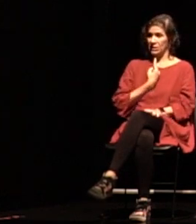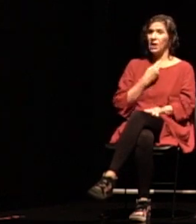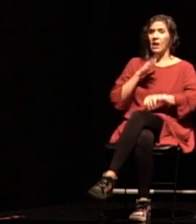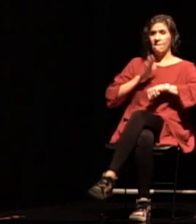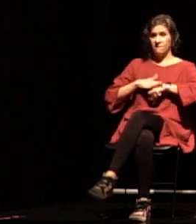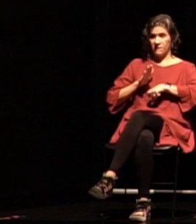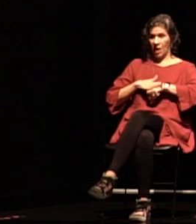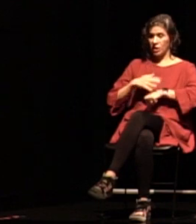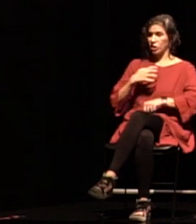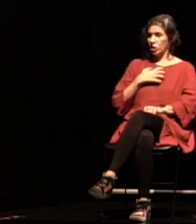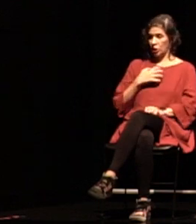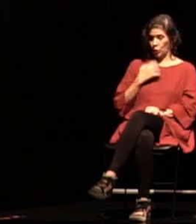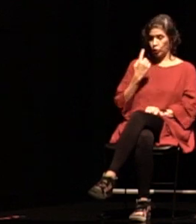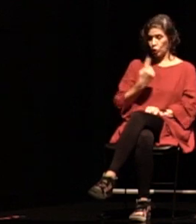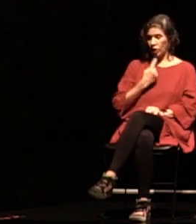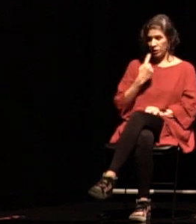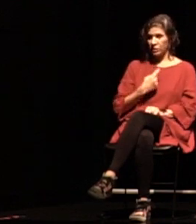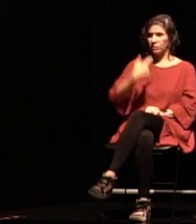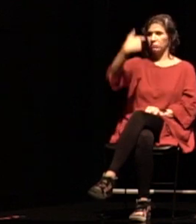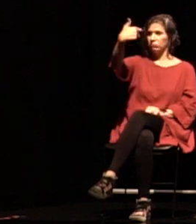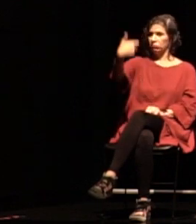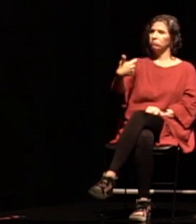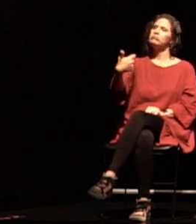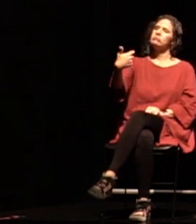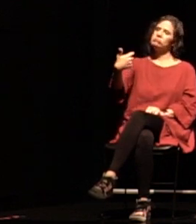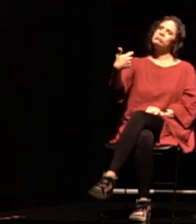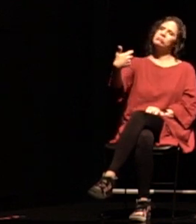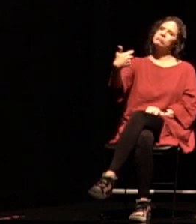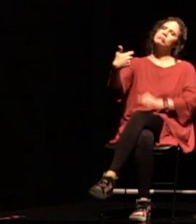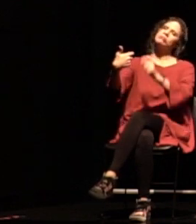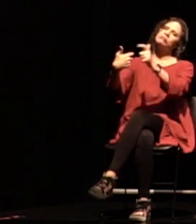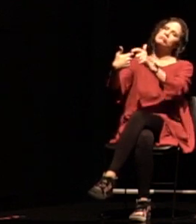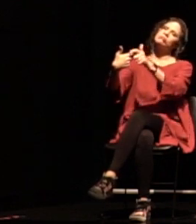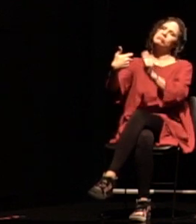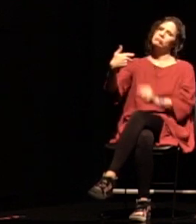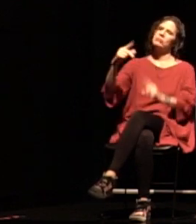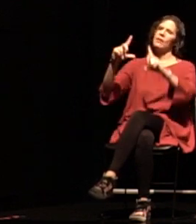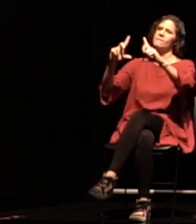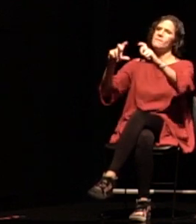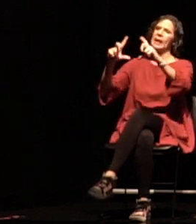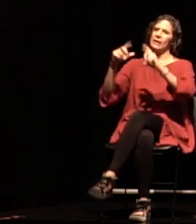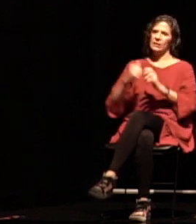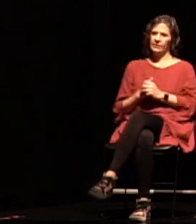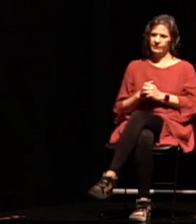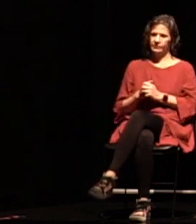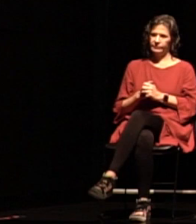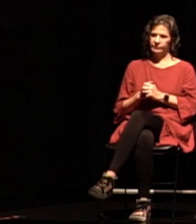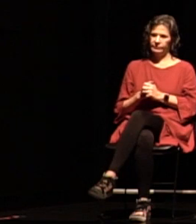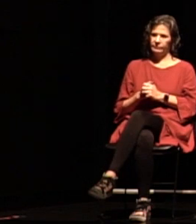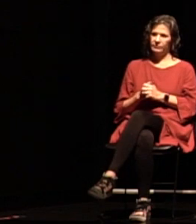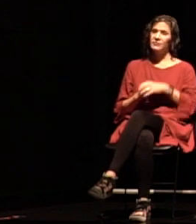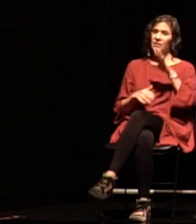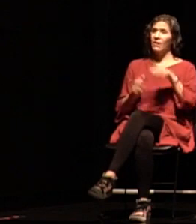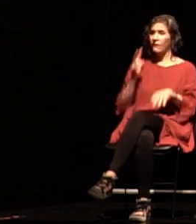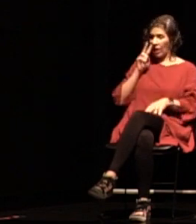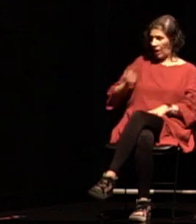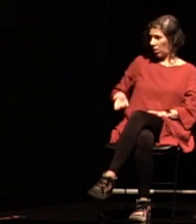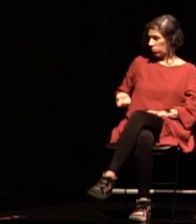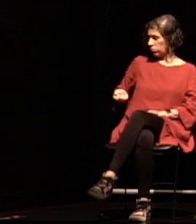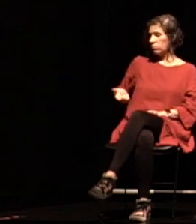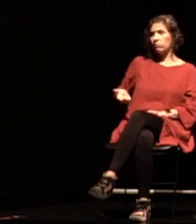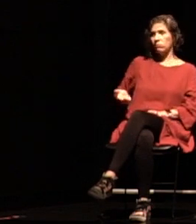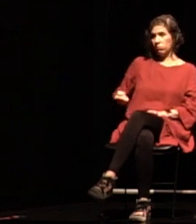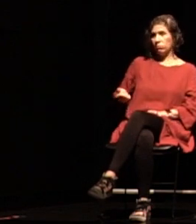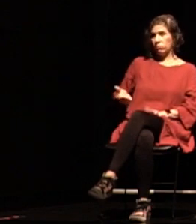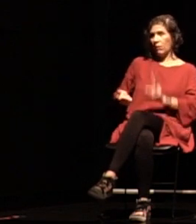uma circunstância que ela está às voltas com aquele dispositivo, com a máquina, a gente vê, inclusive, o disparador. Ela,